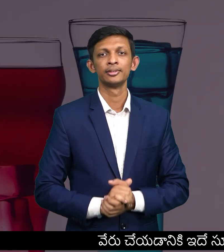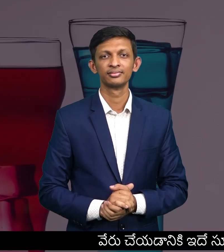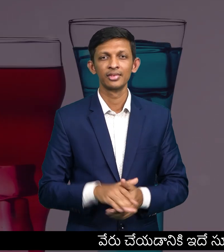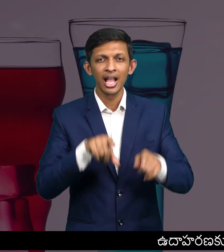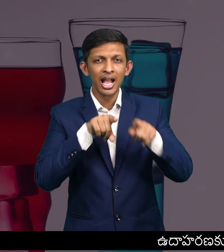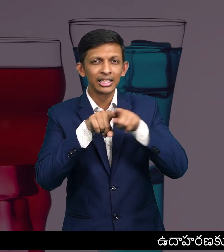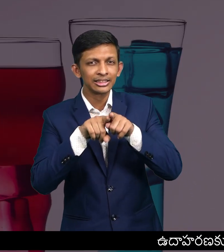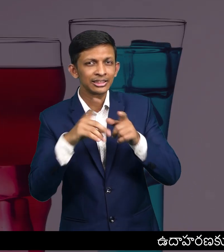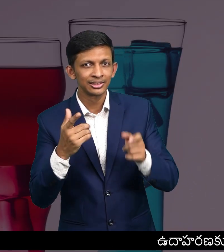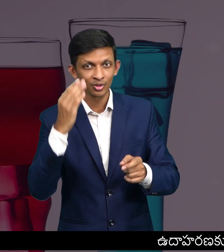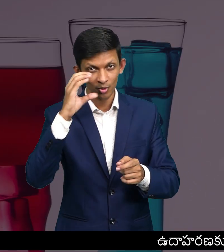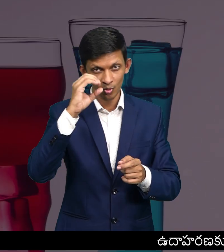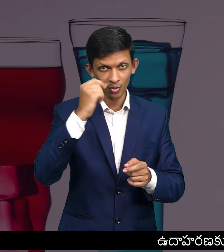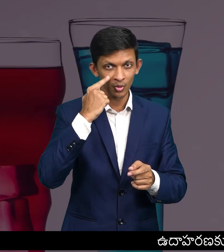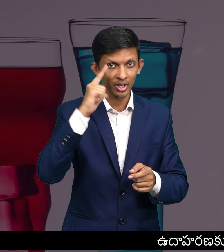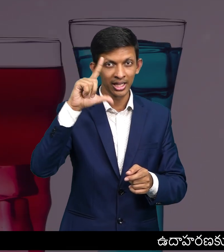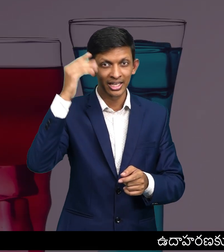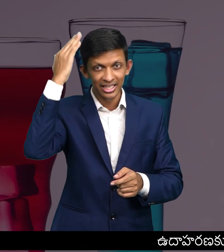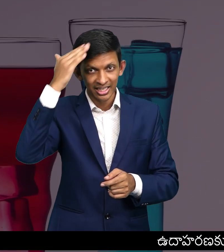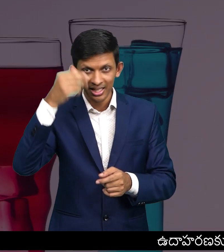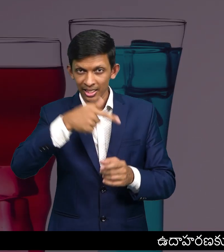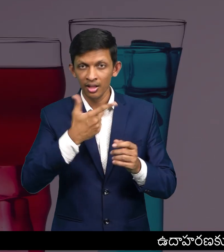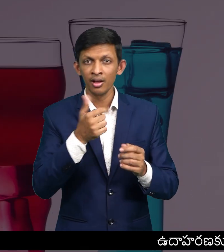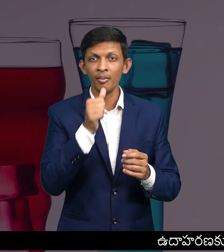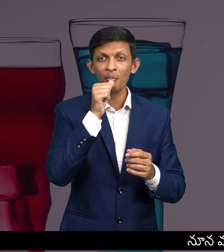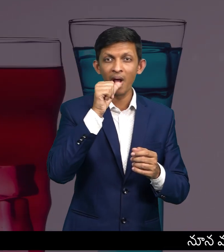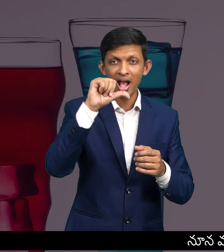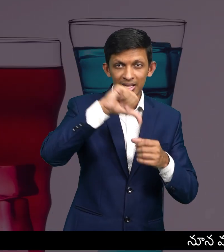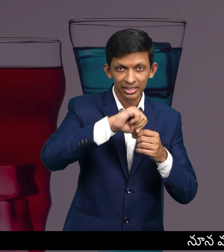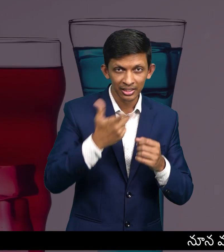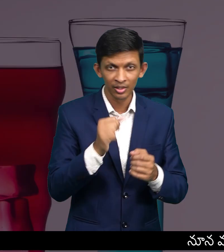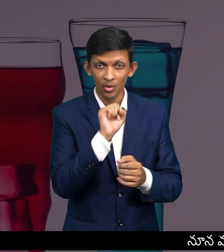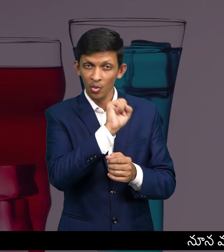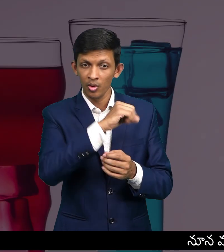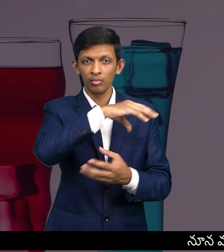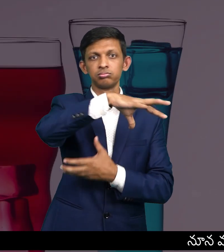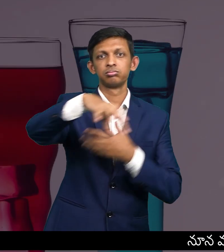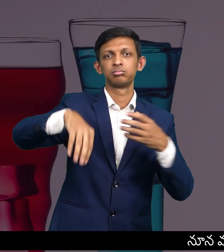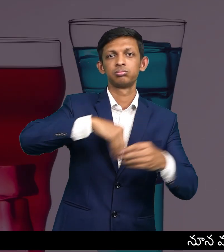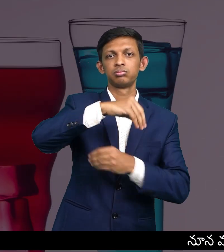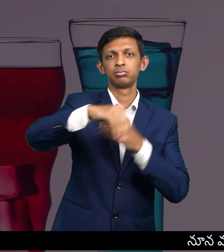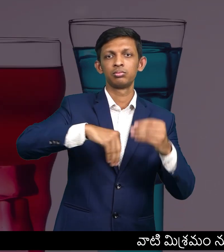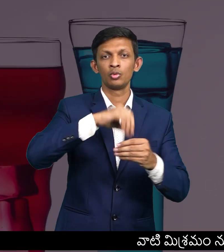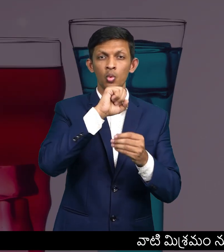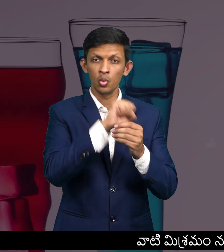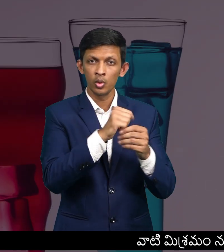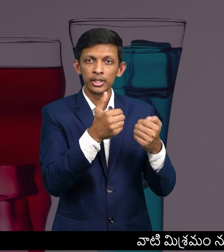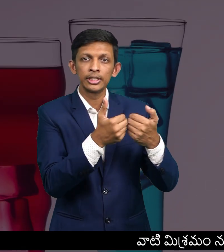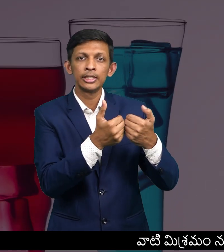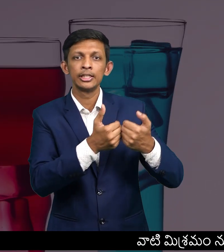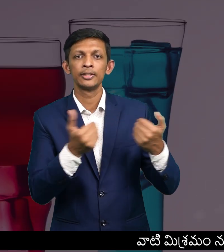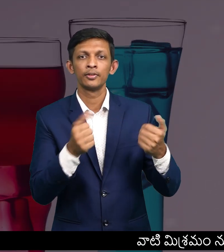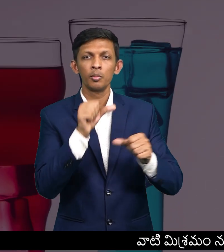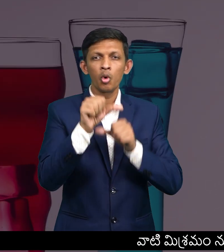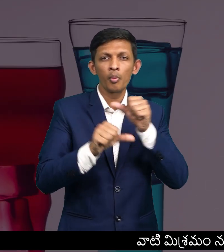ఉదాహరణకు ఈ ప్రక్రియ ద్వారా నూనె మరియు నీటిని వాటి మిశ్రమం నుండి వేరు